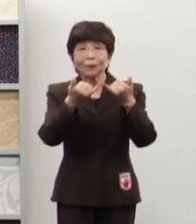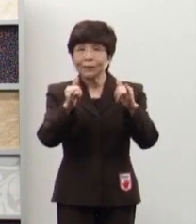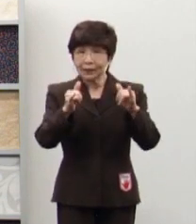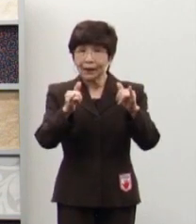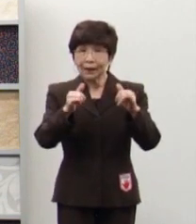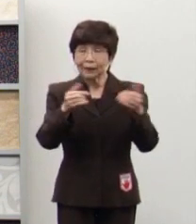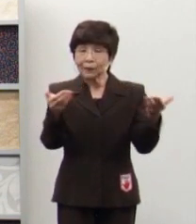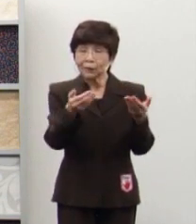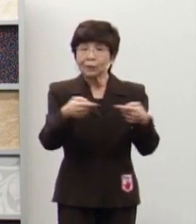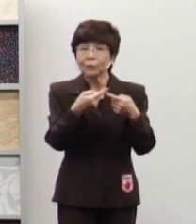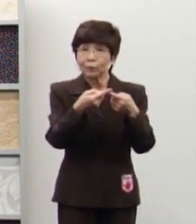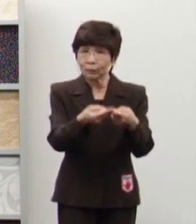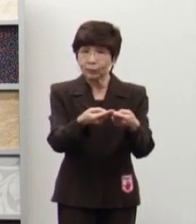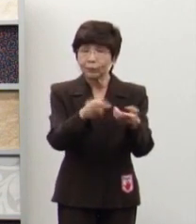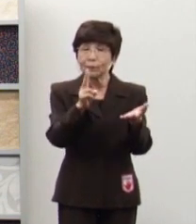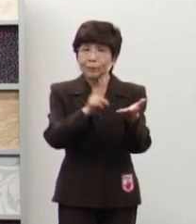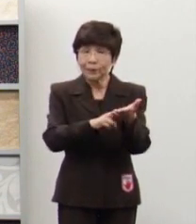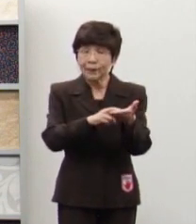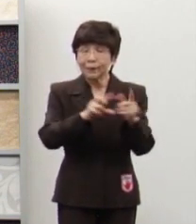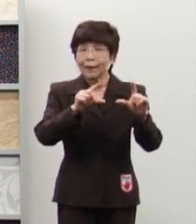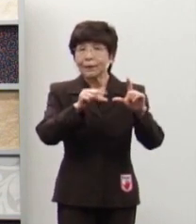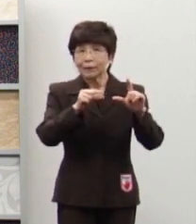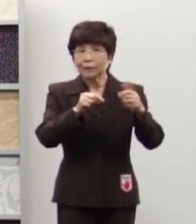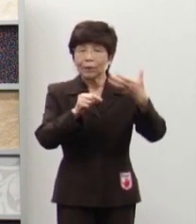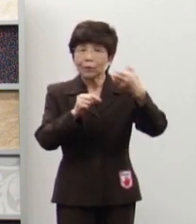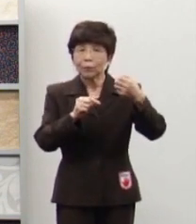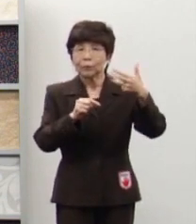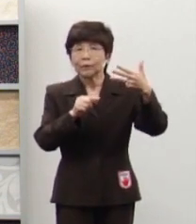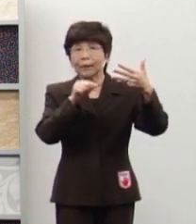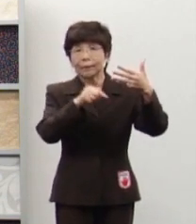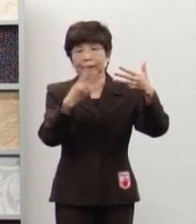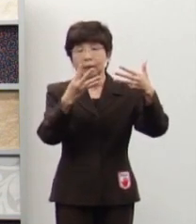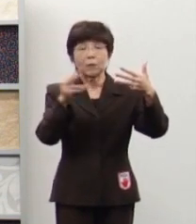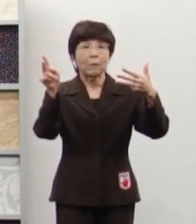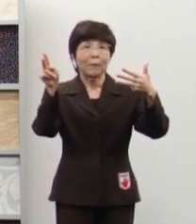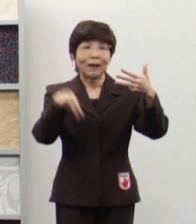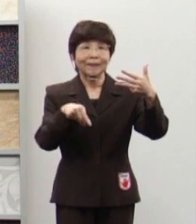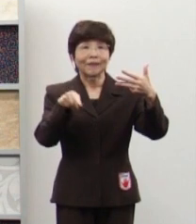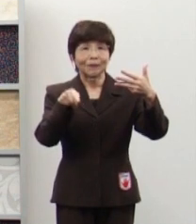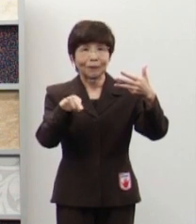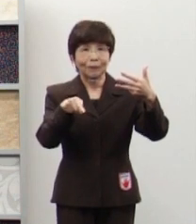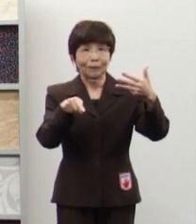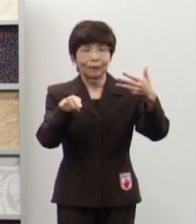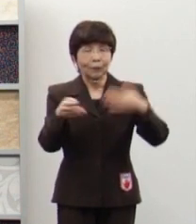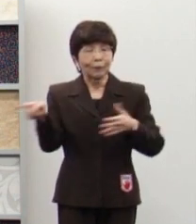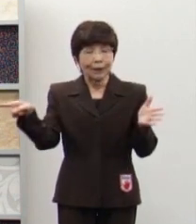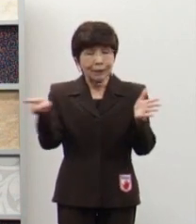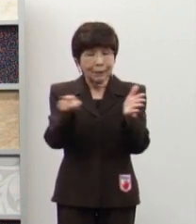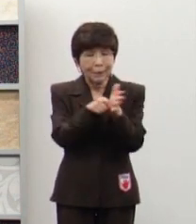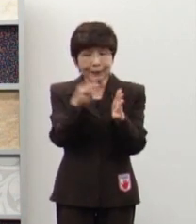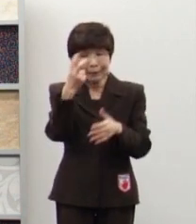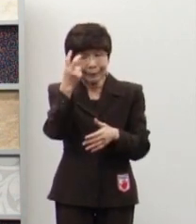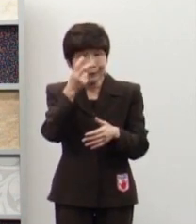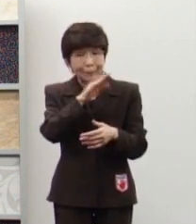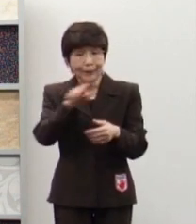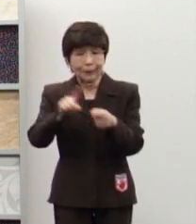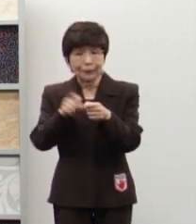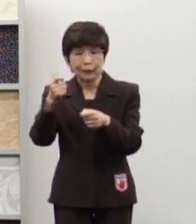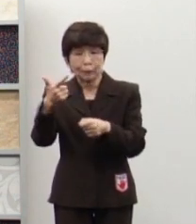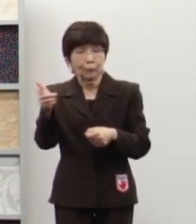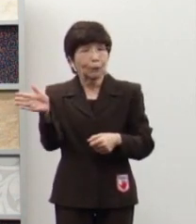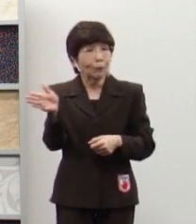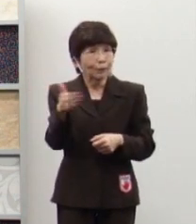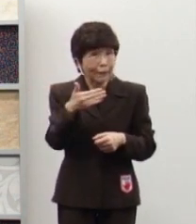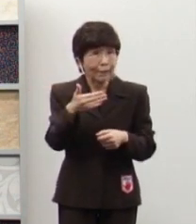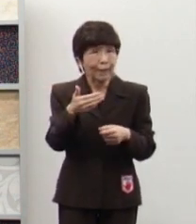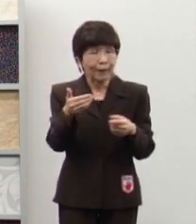は 98.4% となっており、これは統計の残る平成16年度以降4番